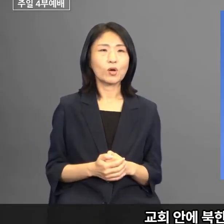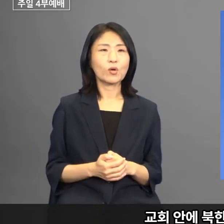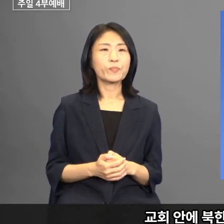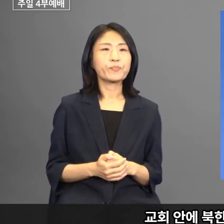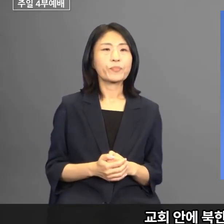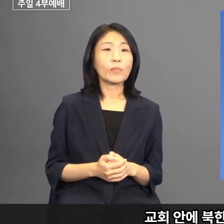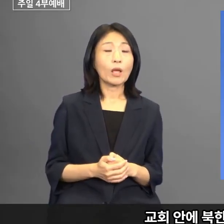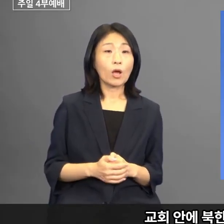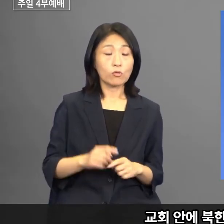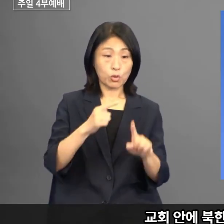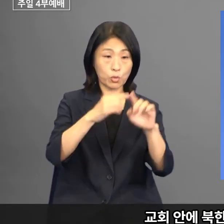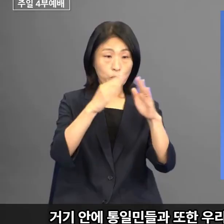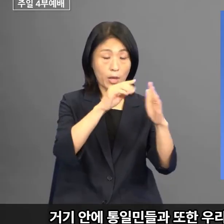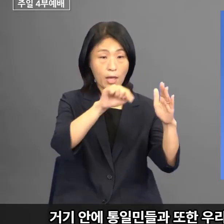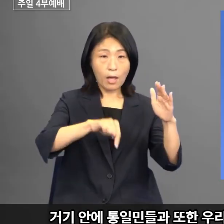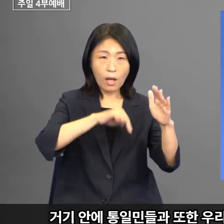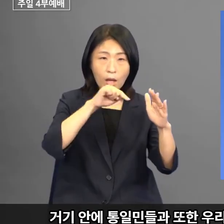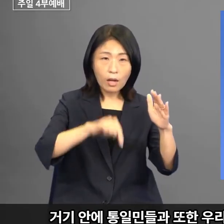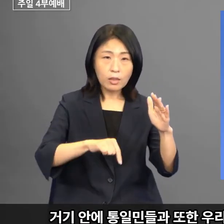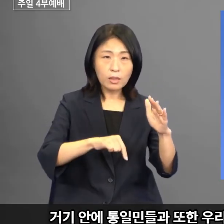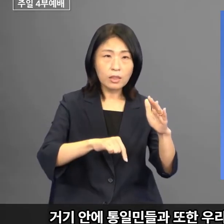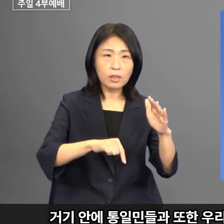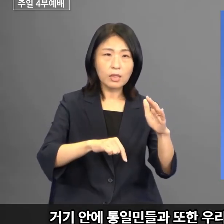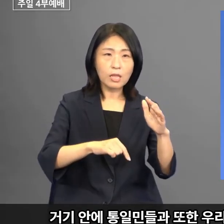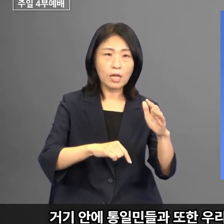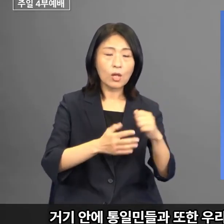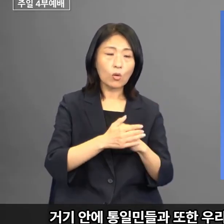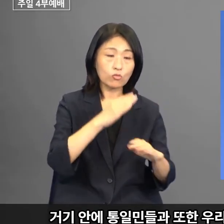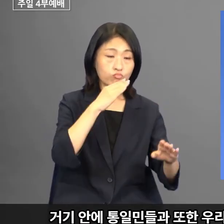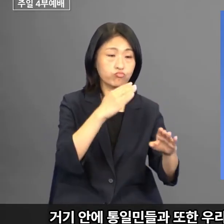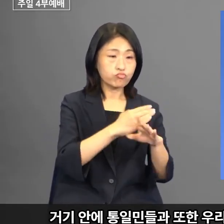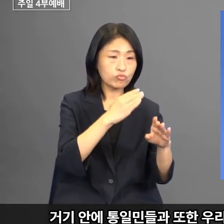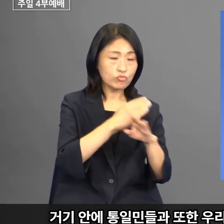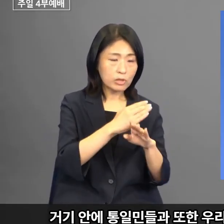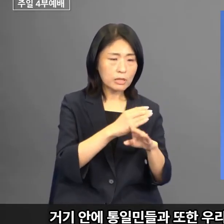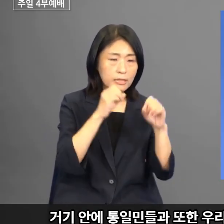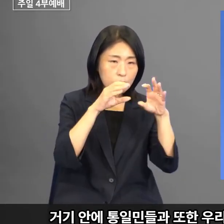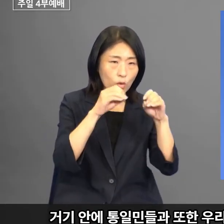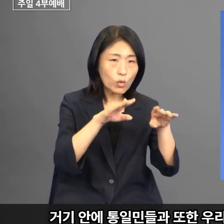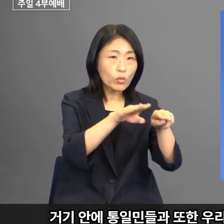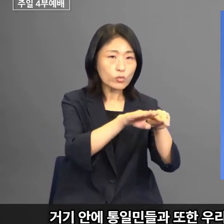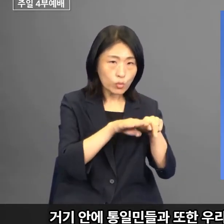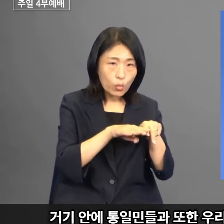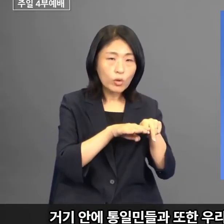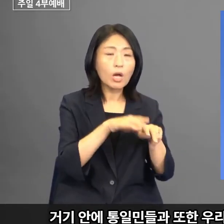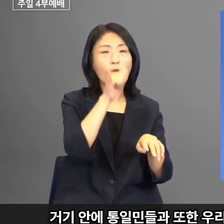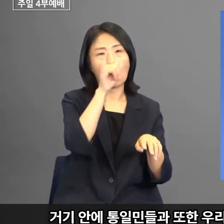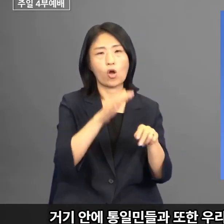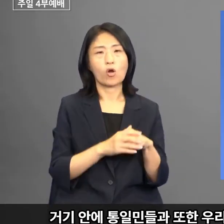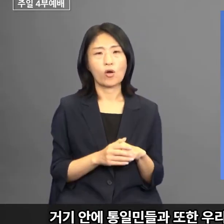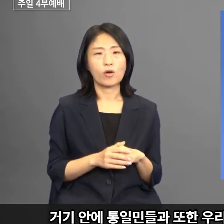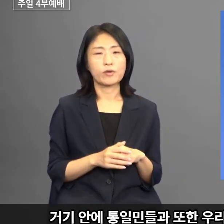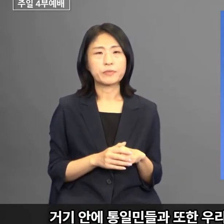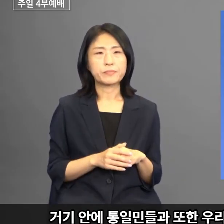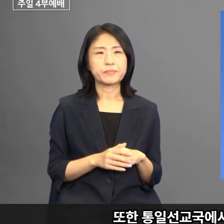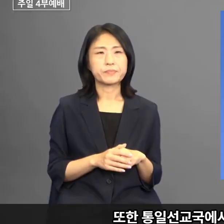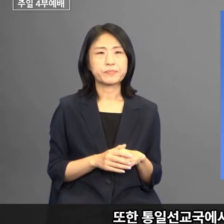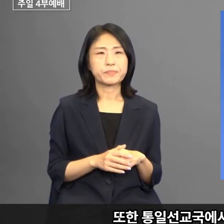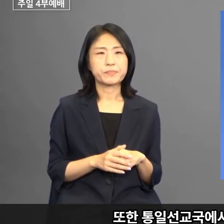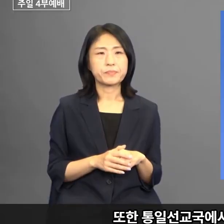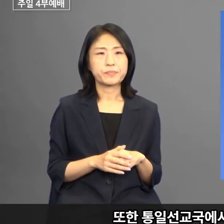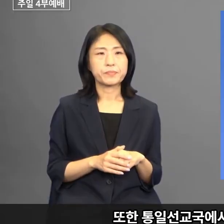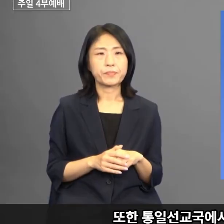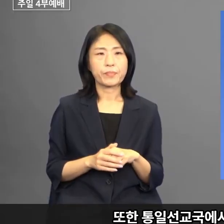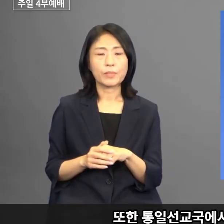선교 속이 있어요. 거기 안에 이제 통일민들과 또한 우리 성도님들이 같이 어울리고 있는데, 또한